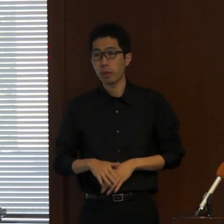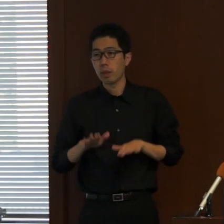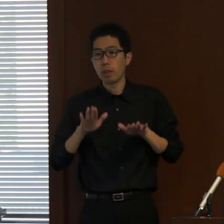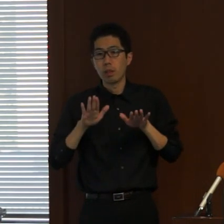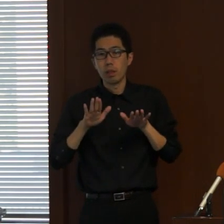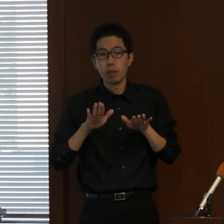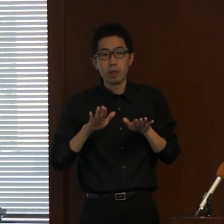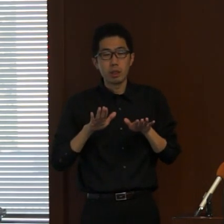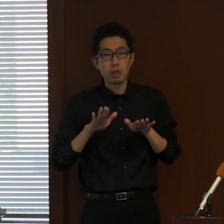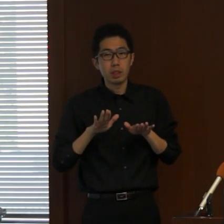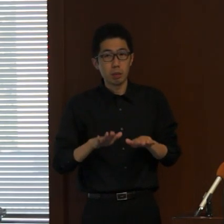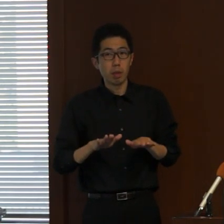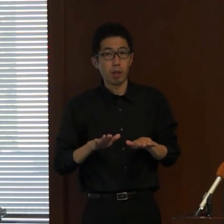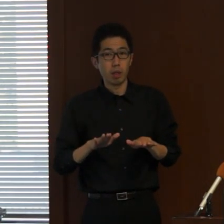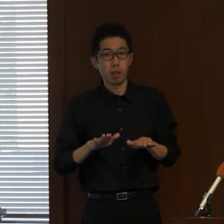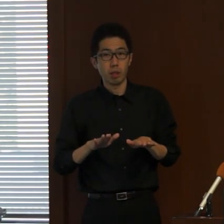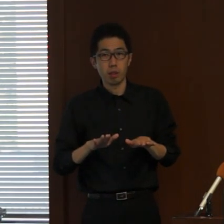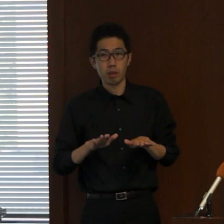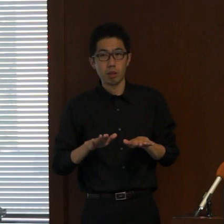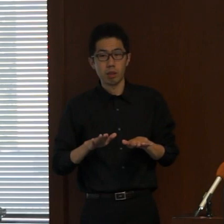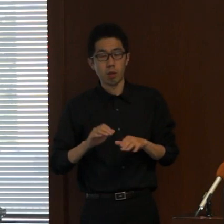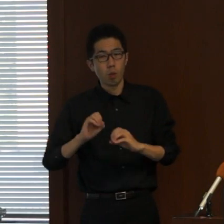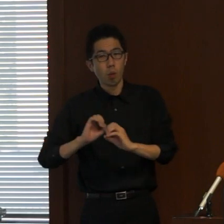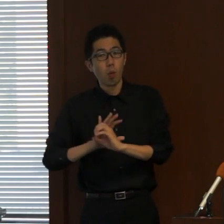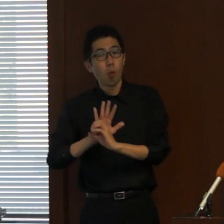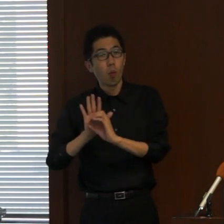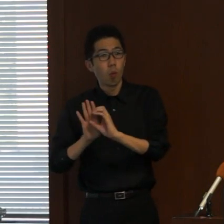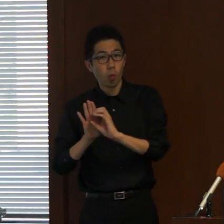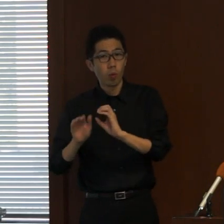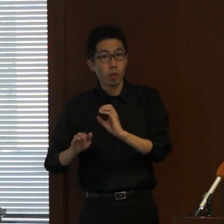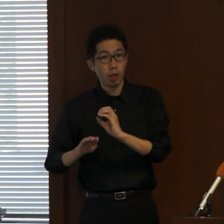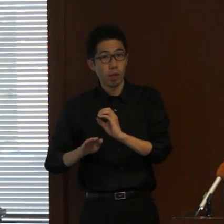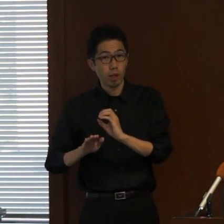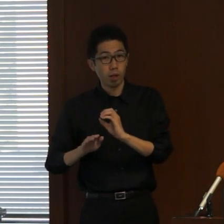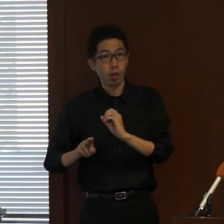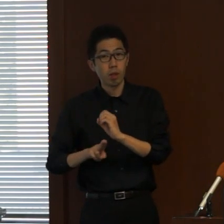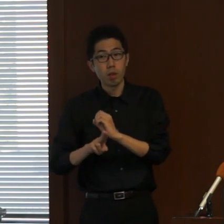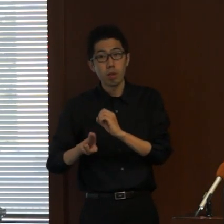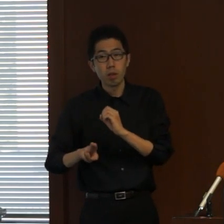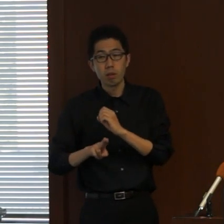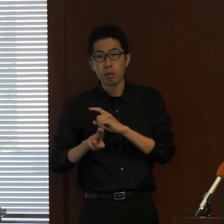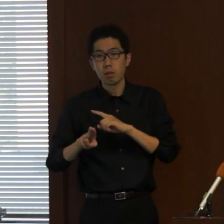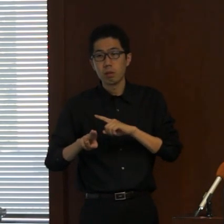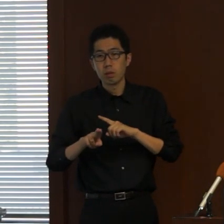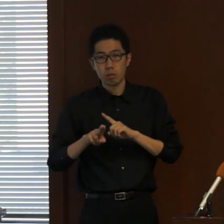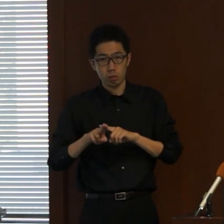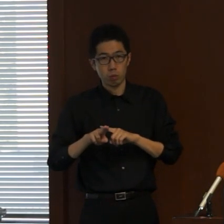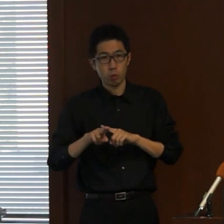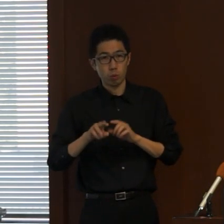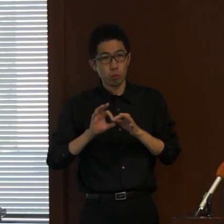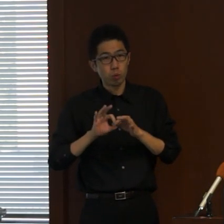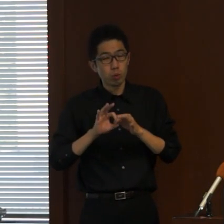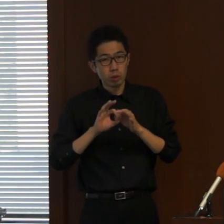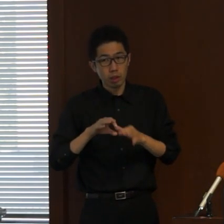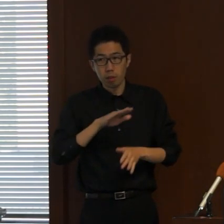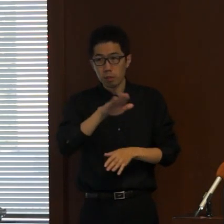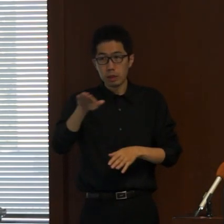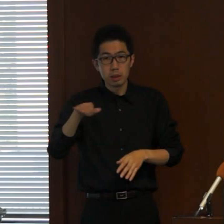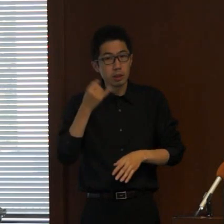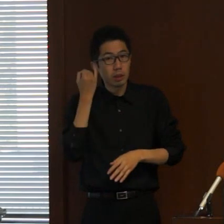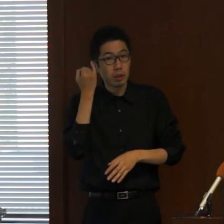がコロナでいろんな皆さん方との意見を聞くっていう手段が本